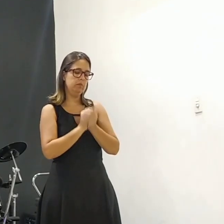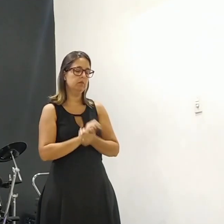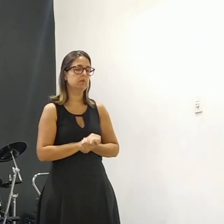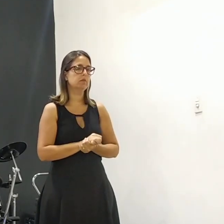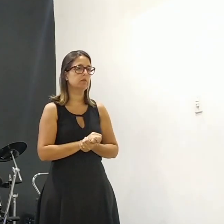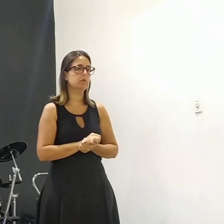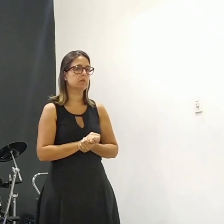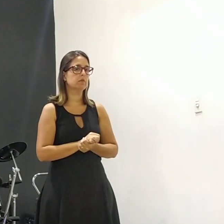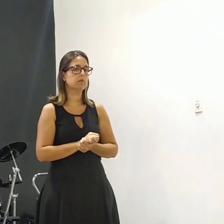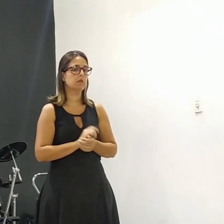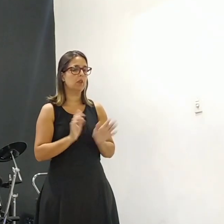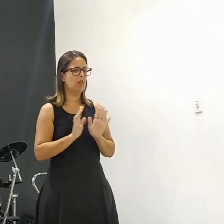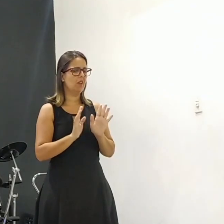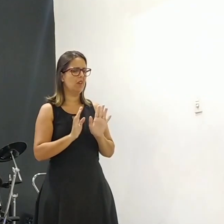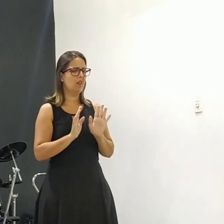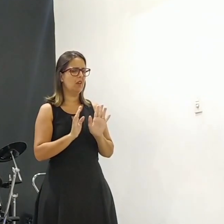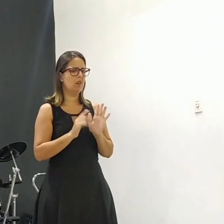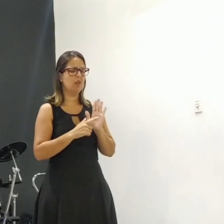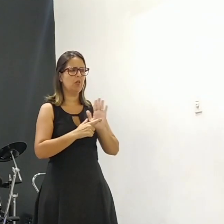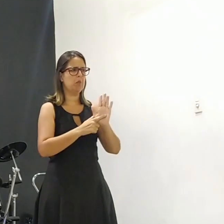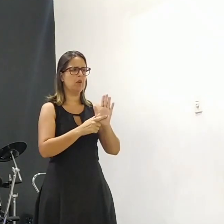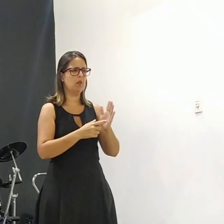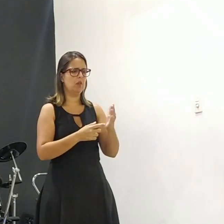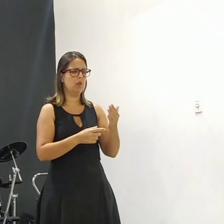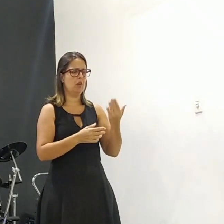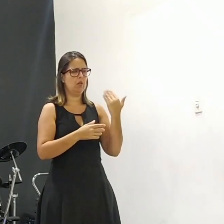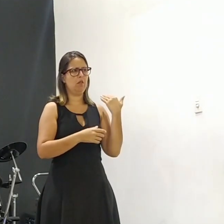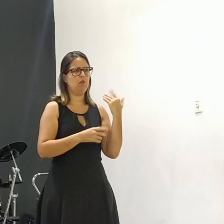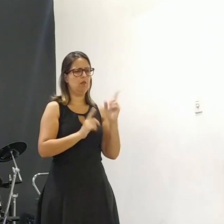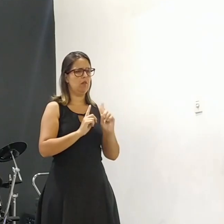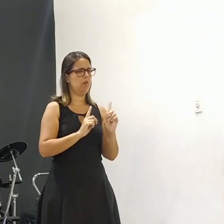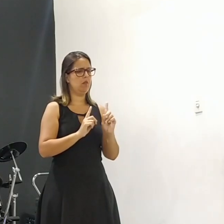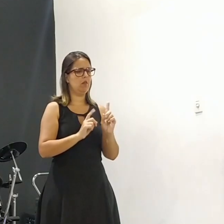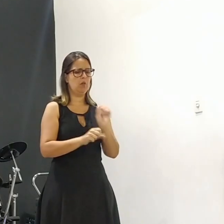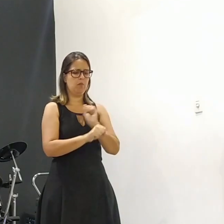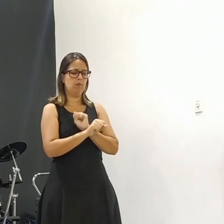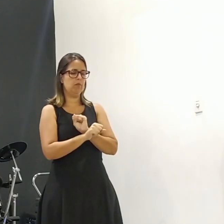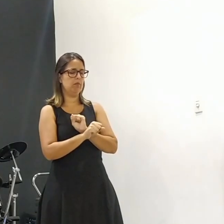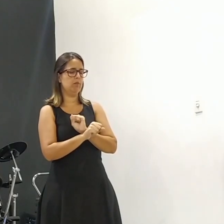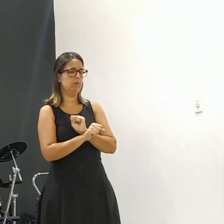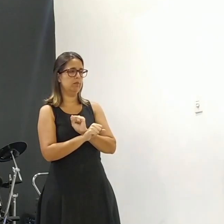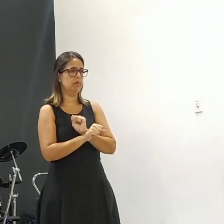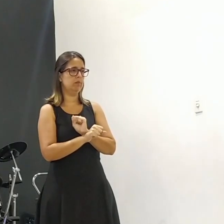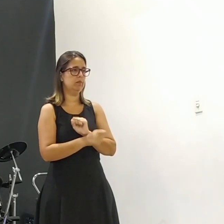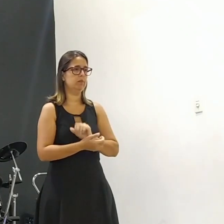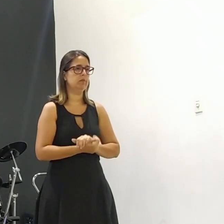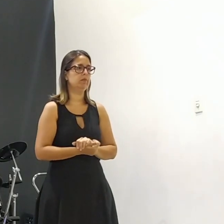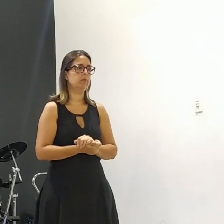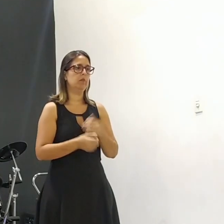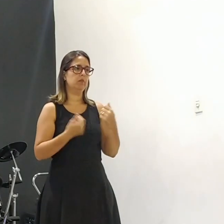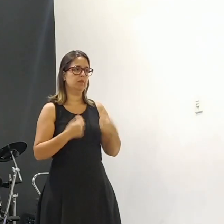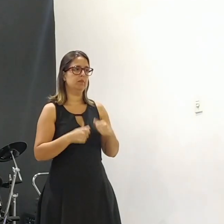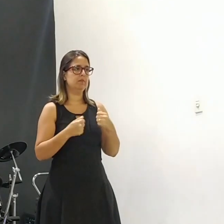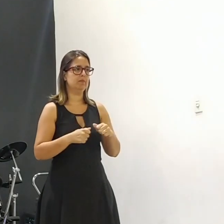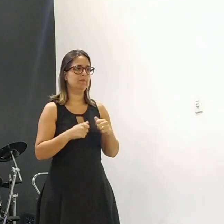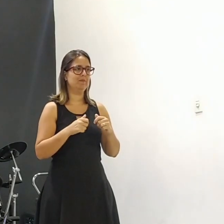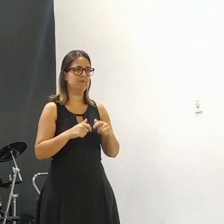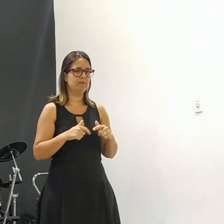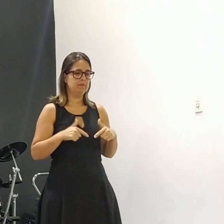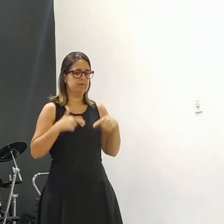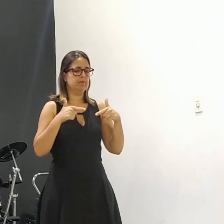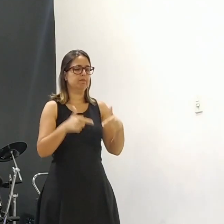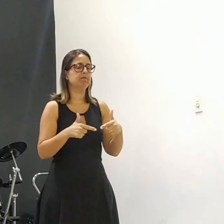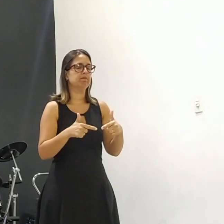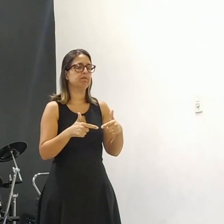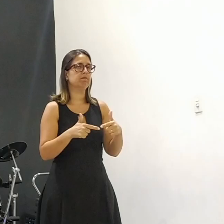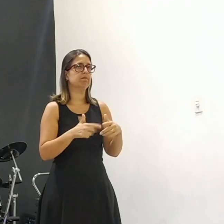nos mostra um movimento para trás, nem um movimento de paralisação. É preciso prosseguir em